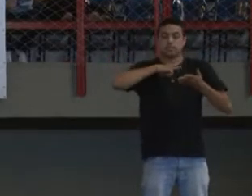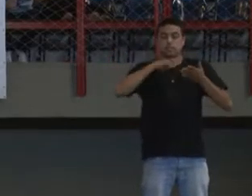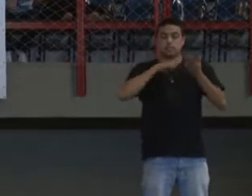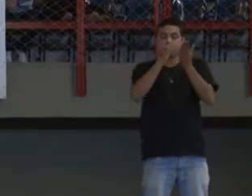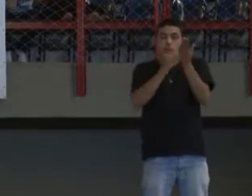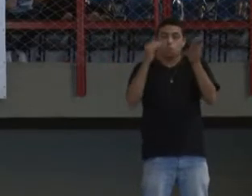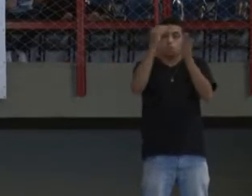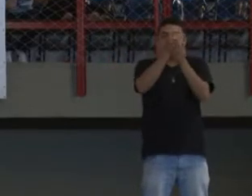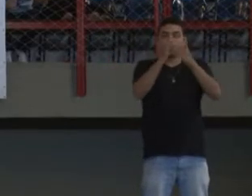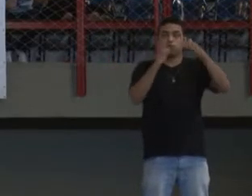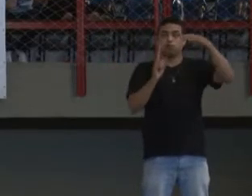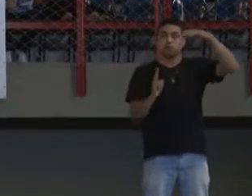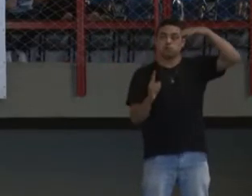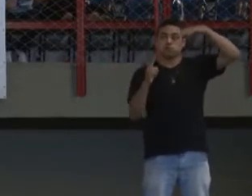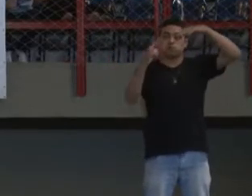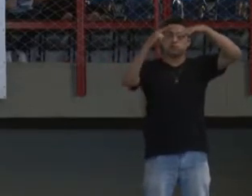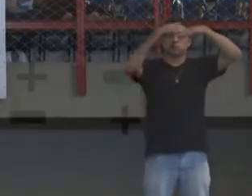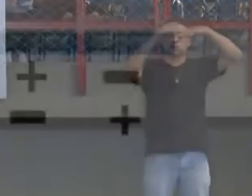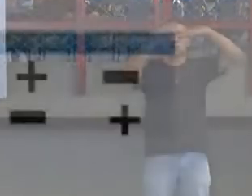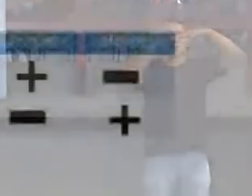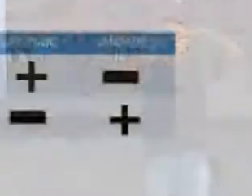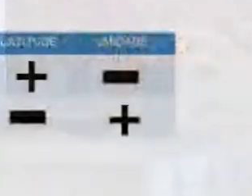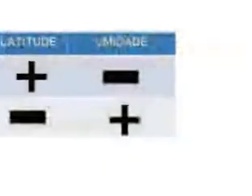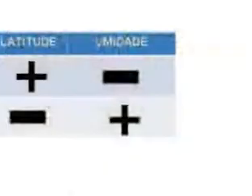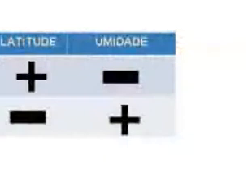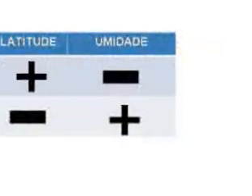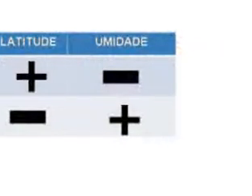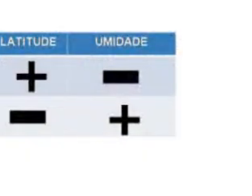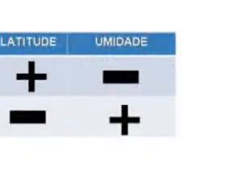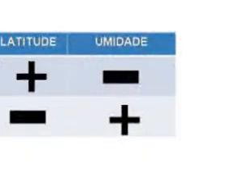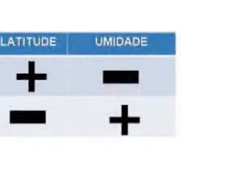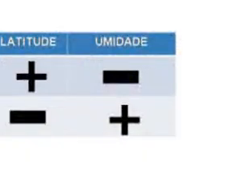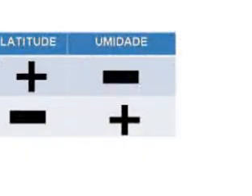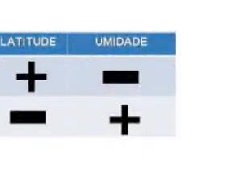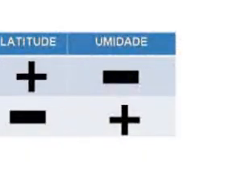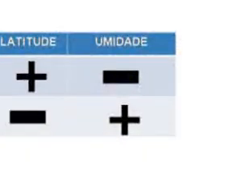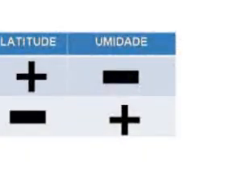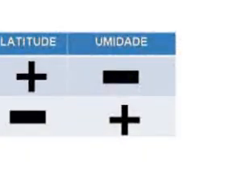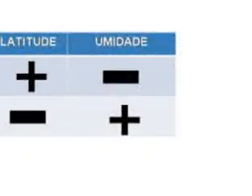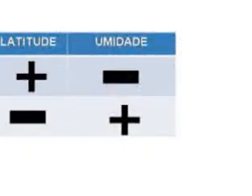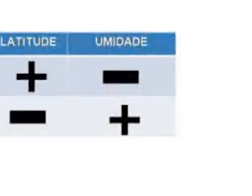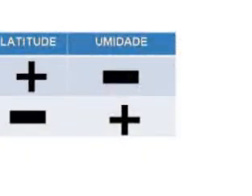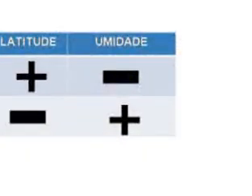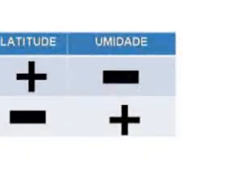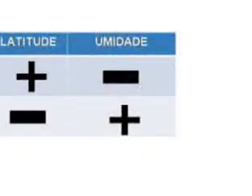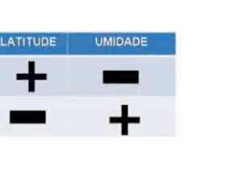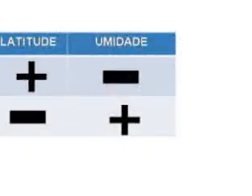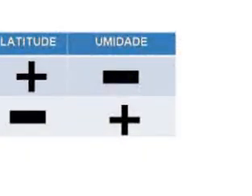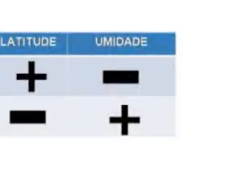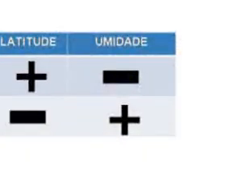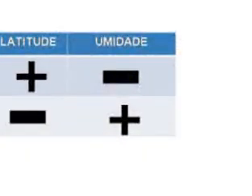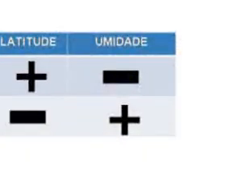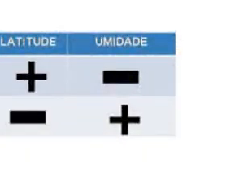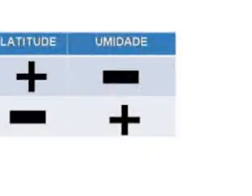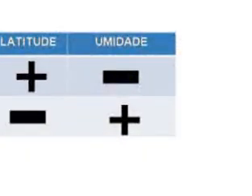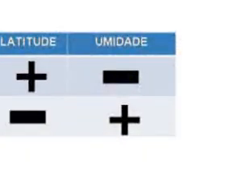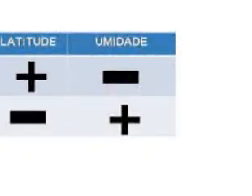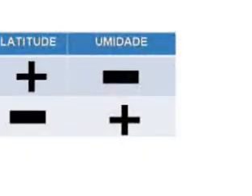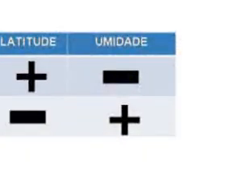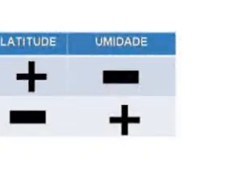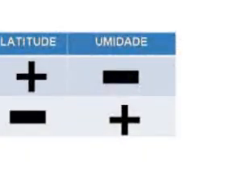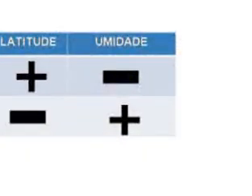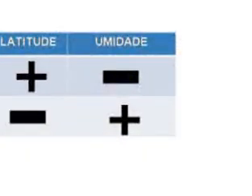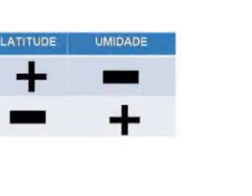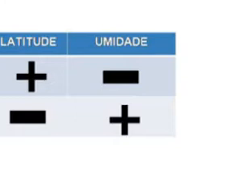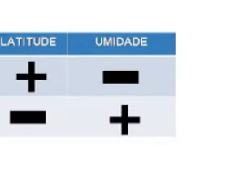latitude? Hein? Por que diminui? Porque o ar está mais